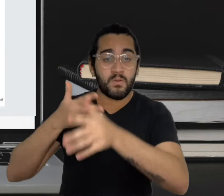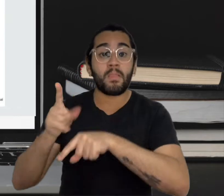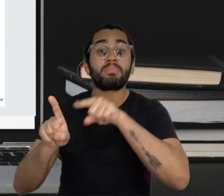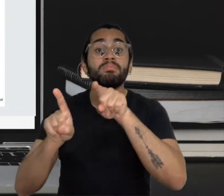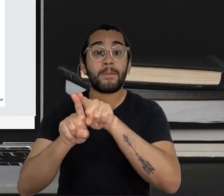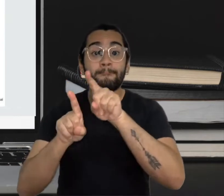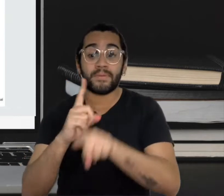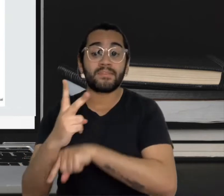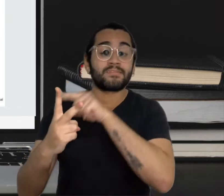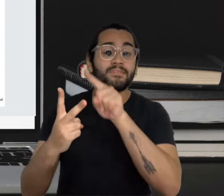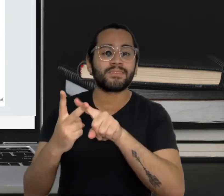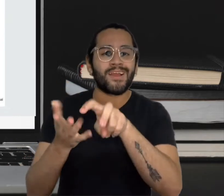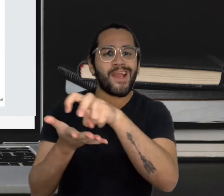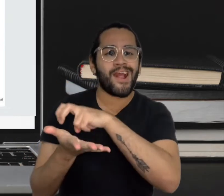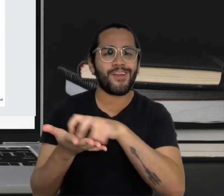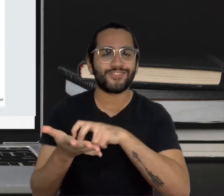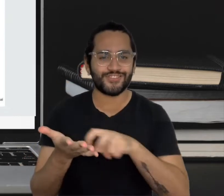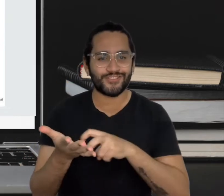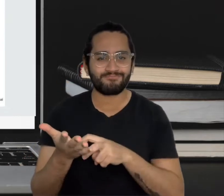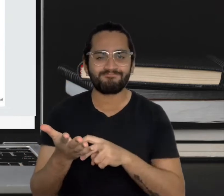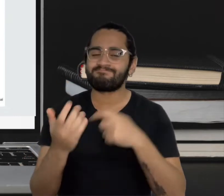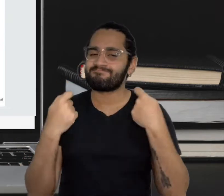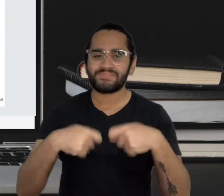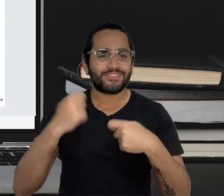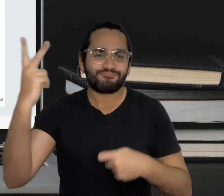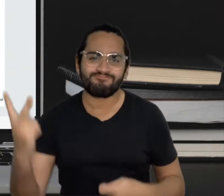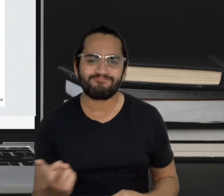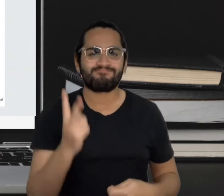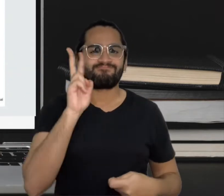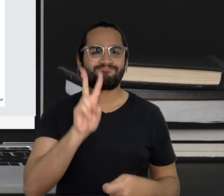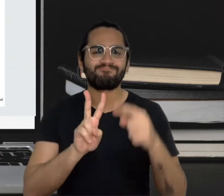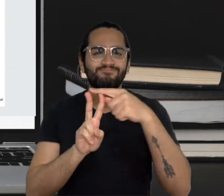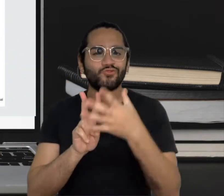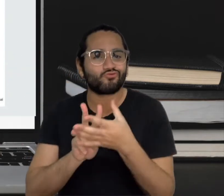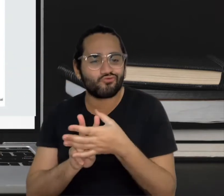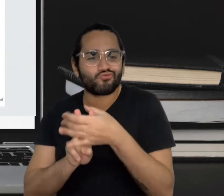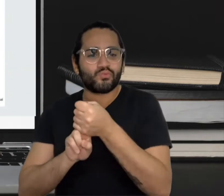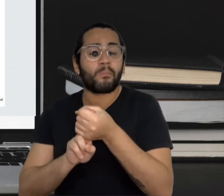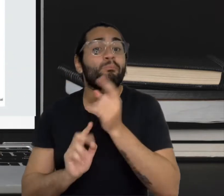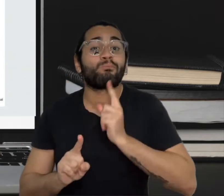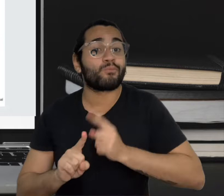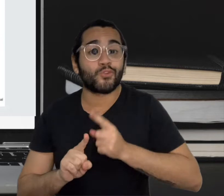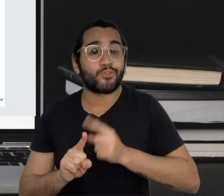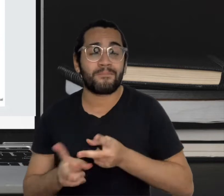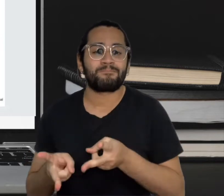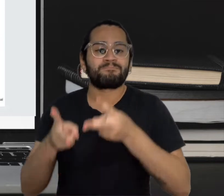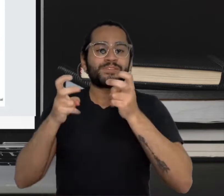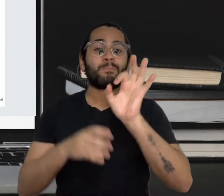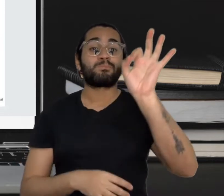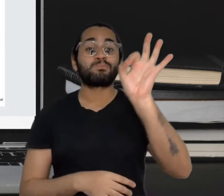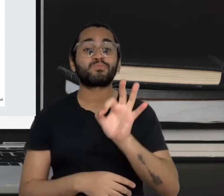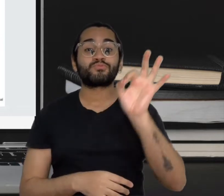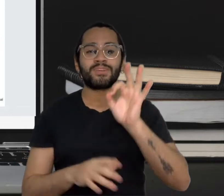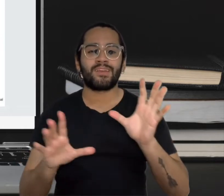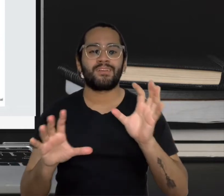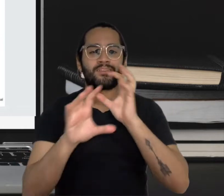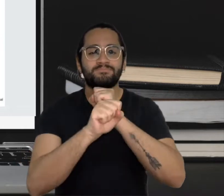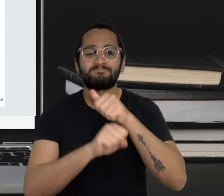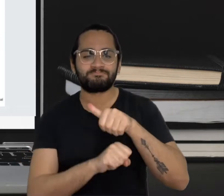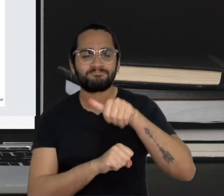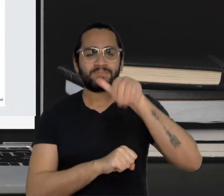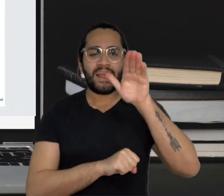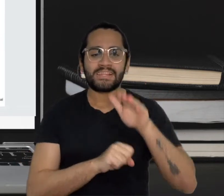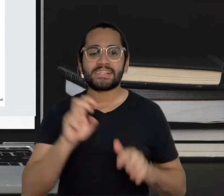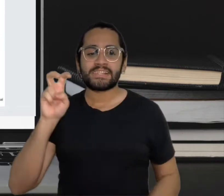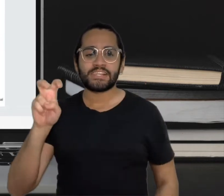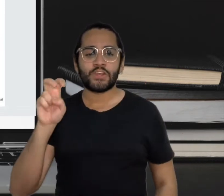para divulgação de glossários em Libras, mas também pelo modelo impresso. Então, esse grupo ficou em um percentual maior do